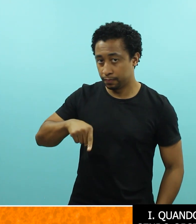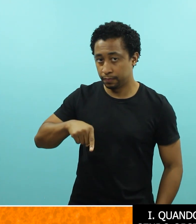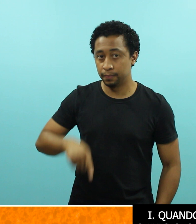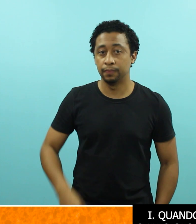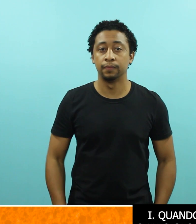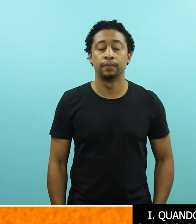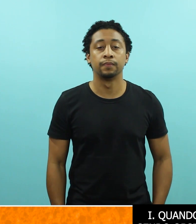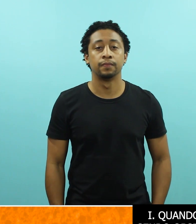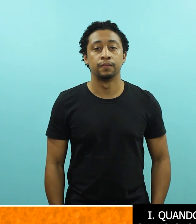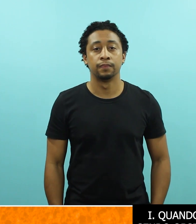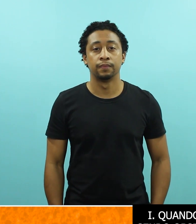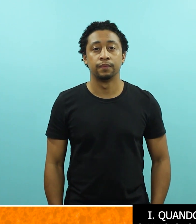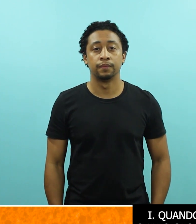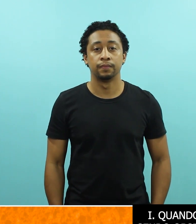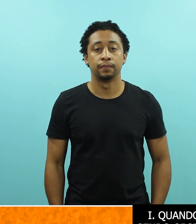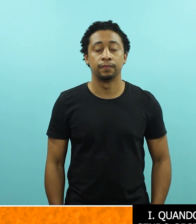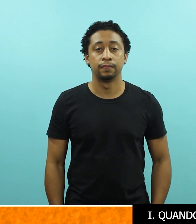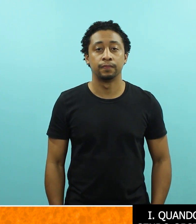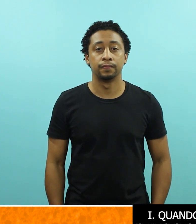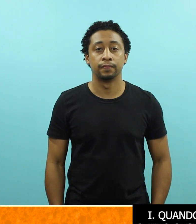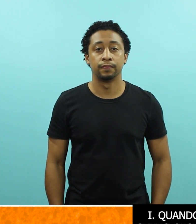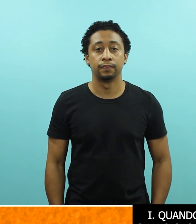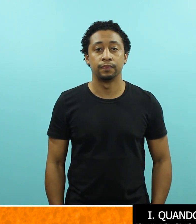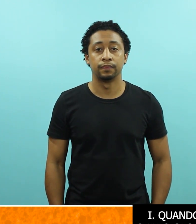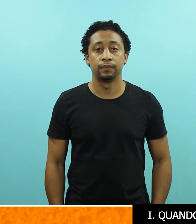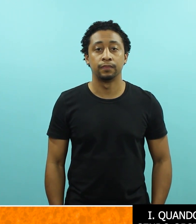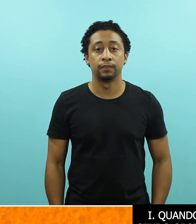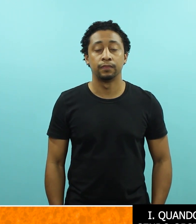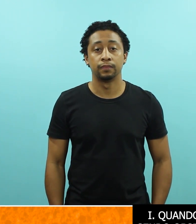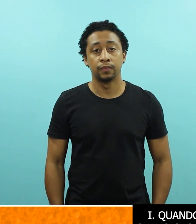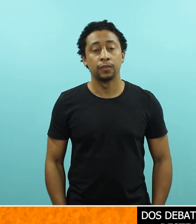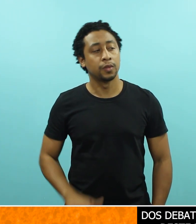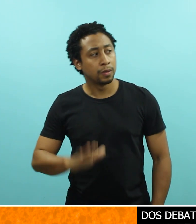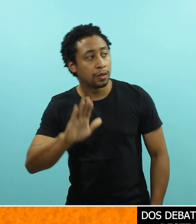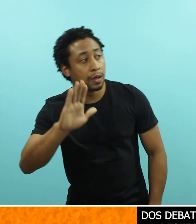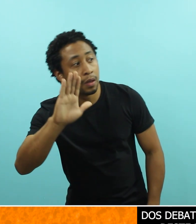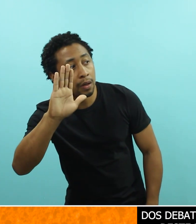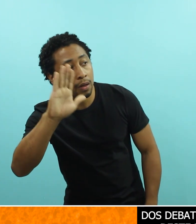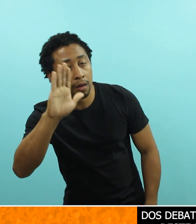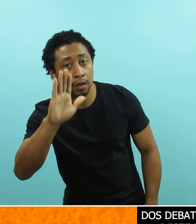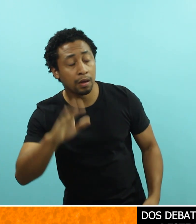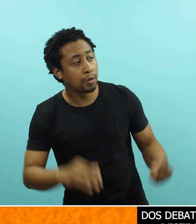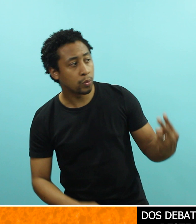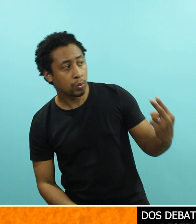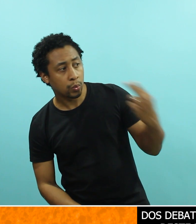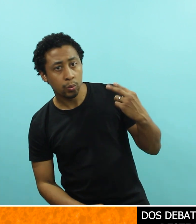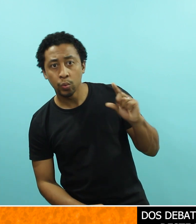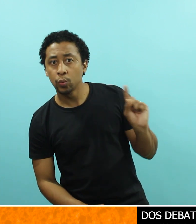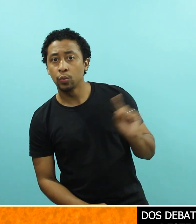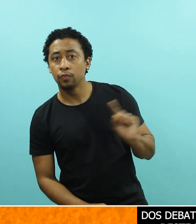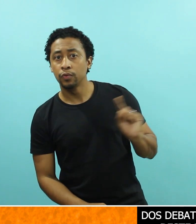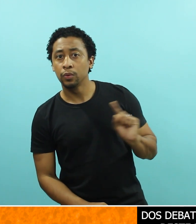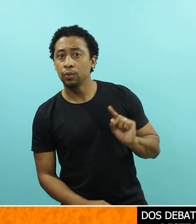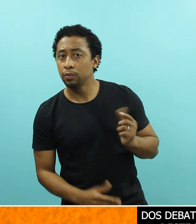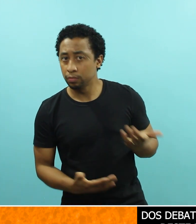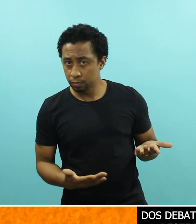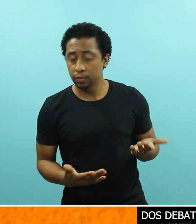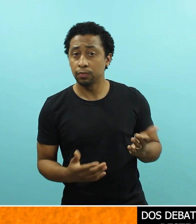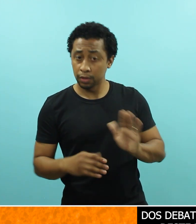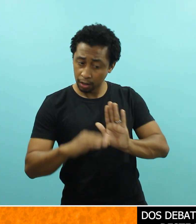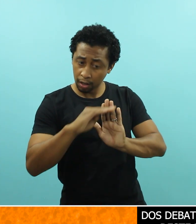1. Quando não estiver sendo observada a ordem dos debates nos termos